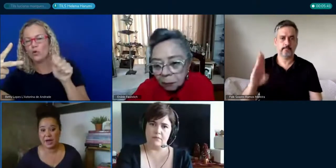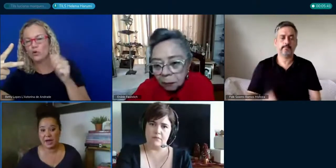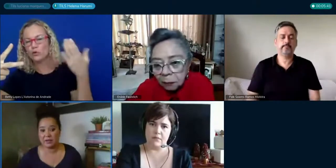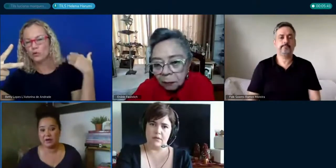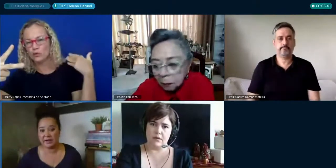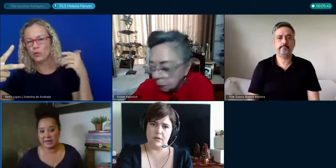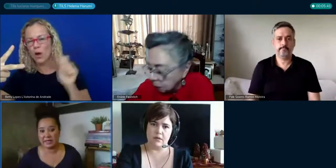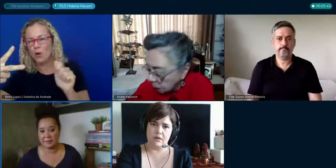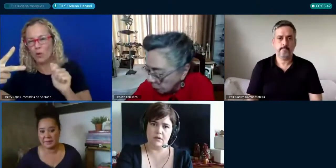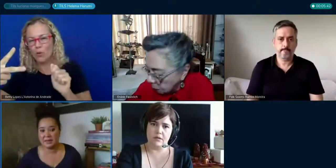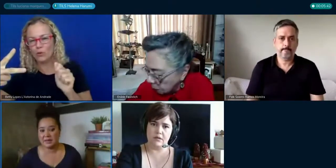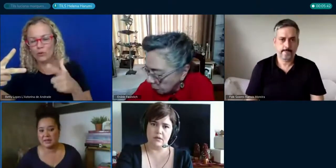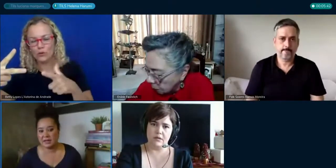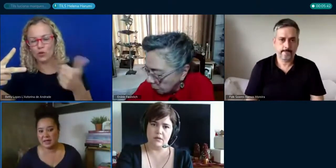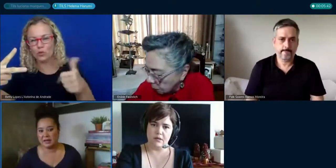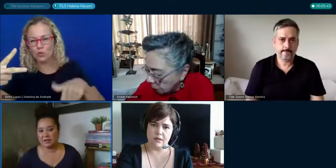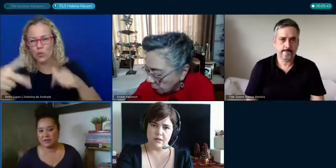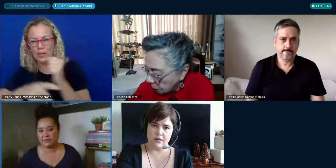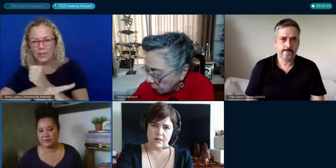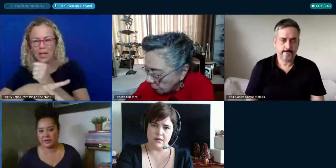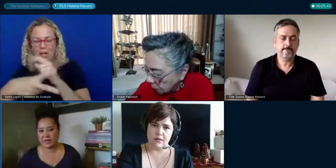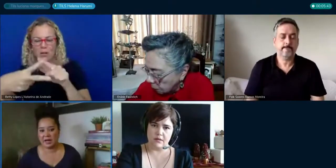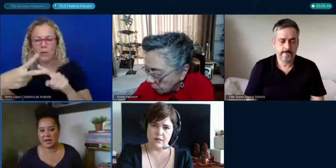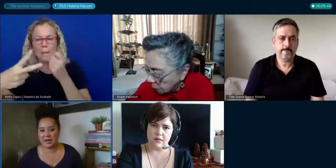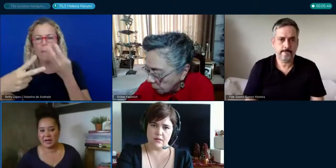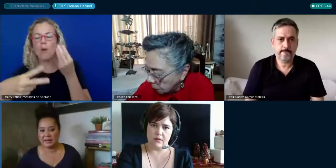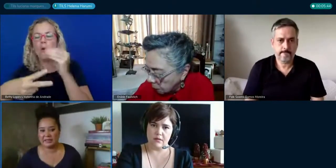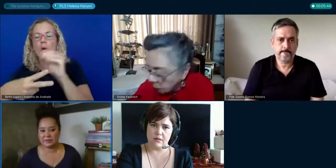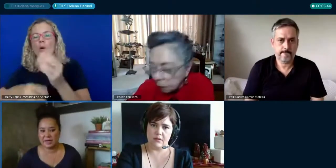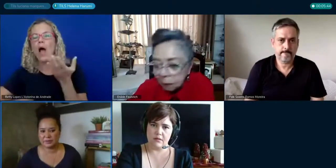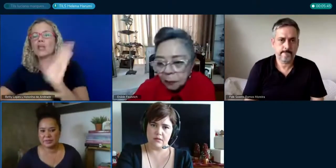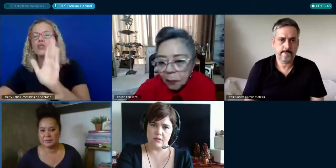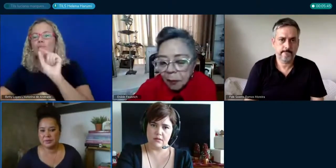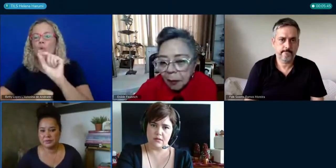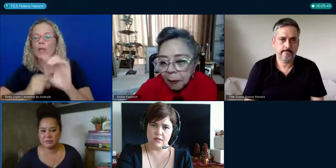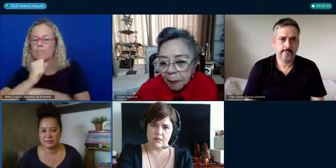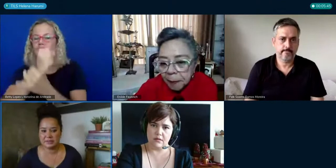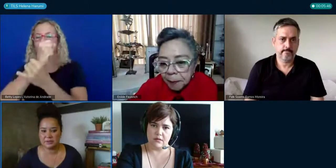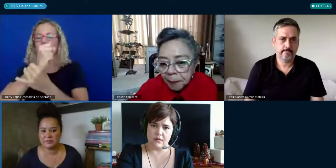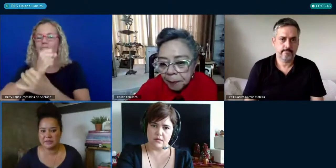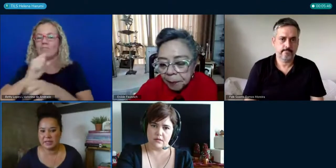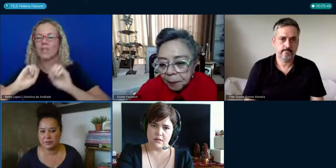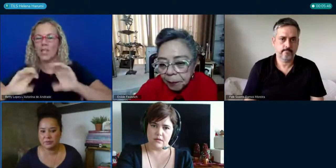também a nova LDB, né, que foi a Lei